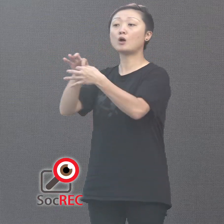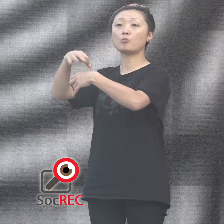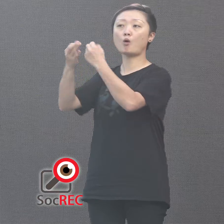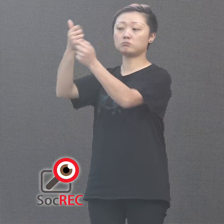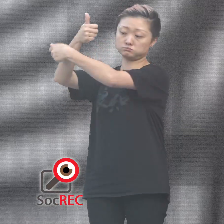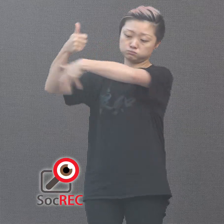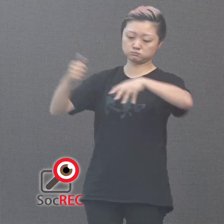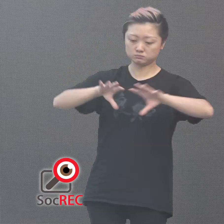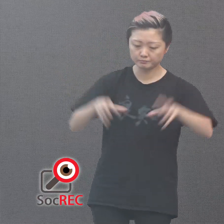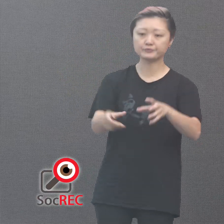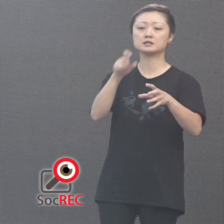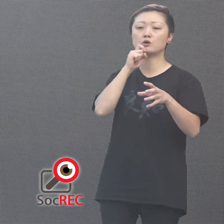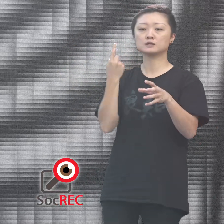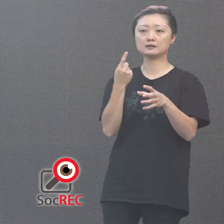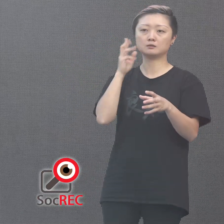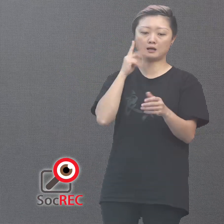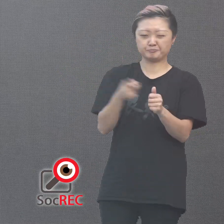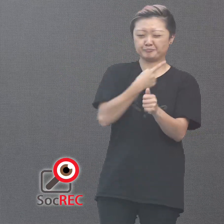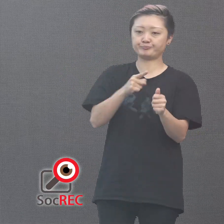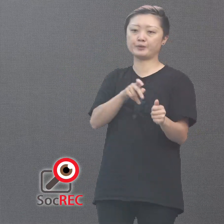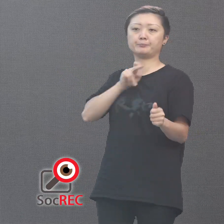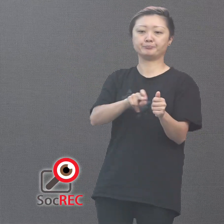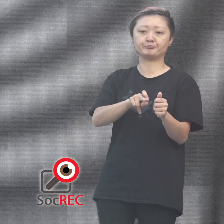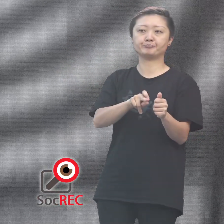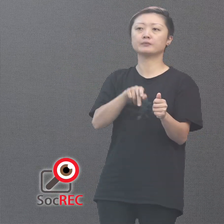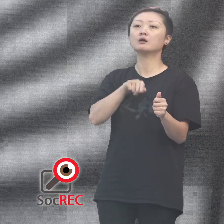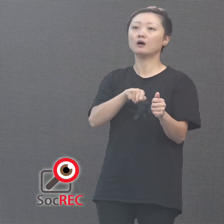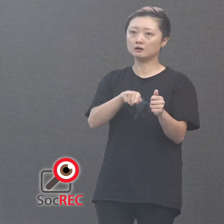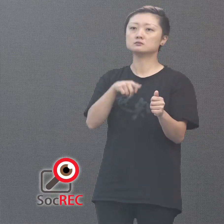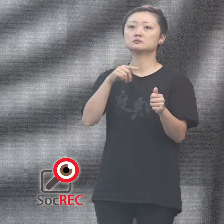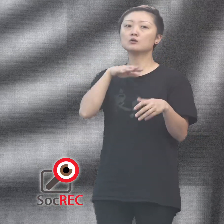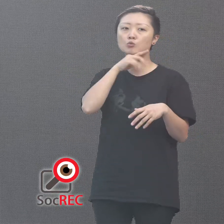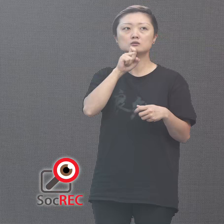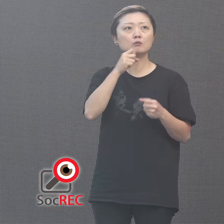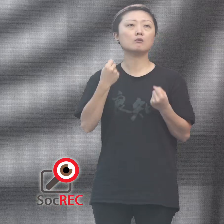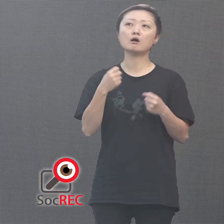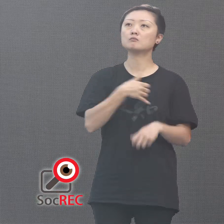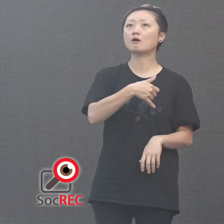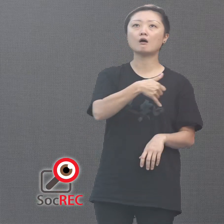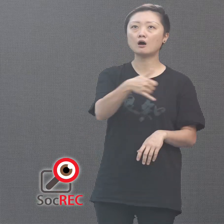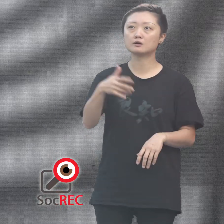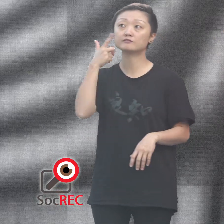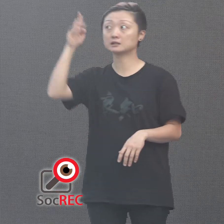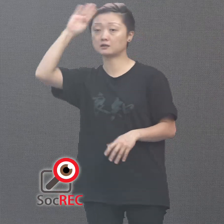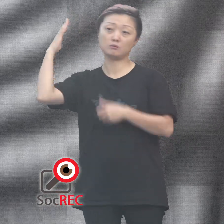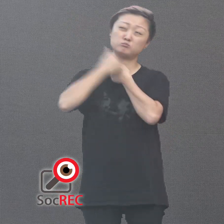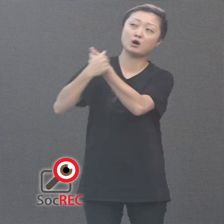去向一啲嘅被捕人士或者係一啲路過嘅人咧去施以酷刑嘅。咁呢一樣嘢咧，我相信大家都知道係其實係不能夠接